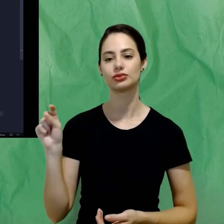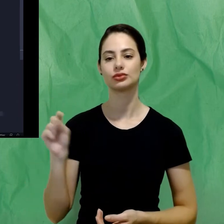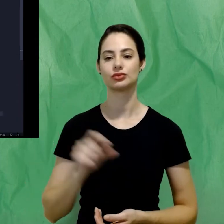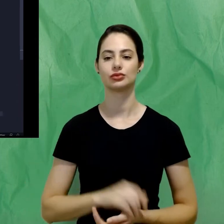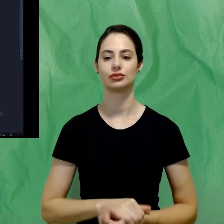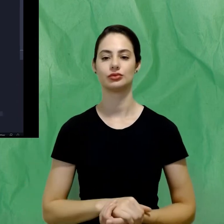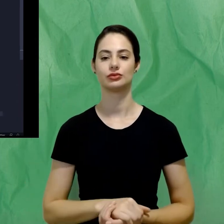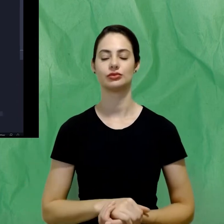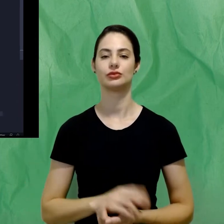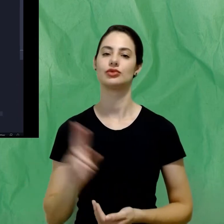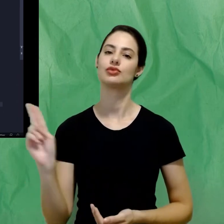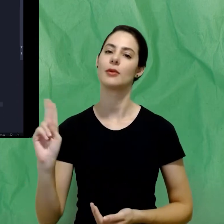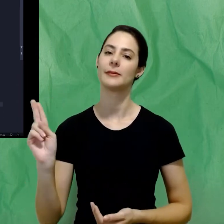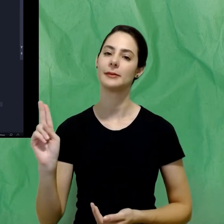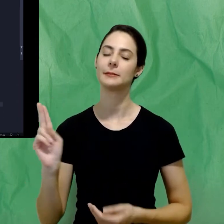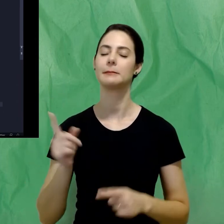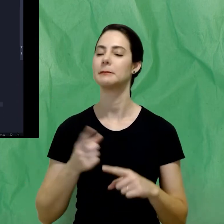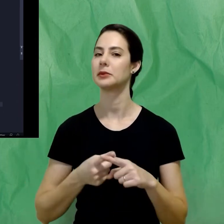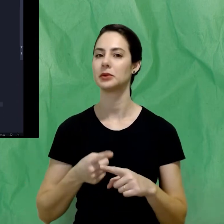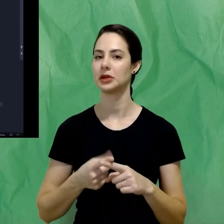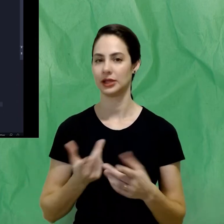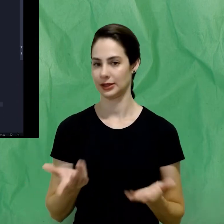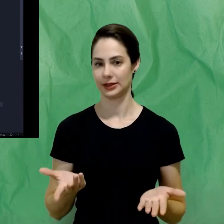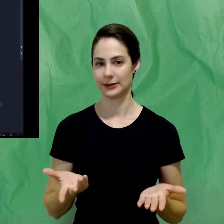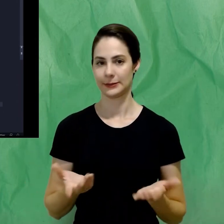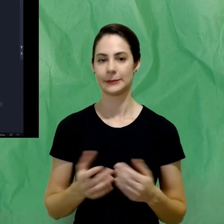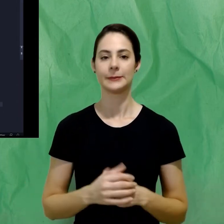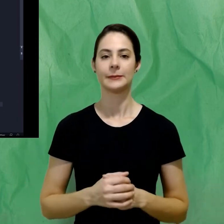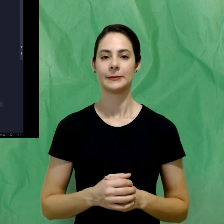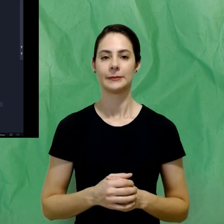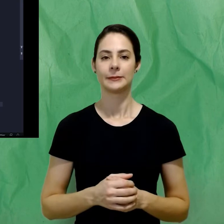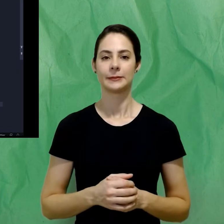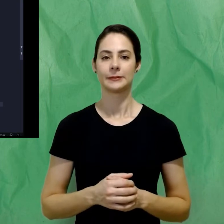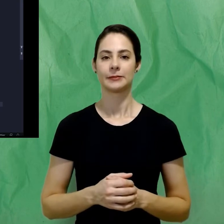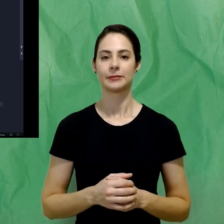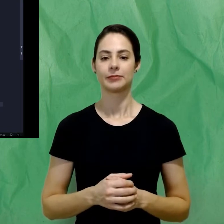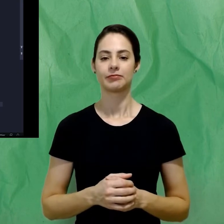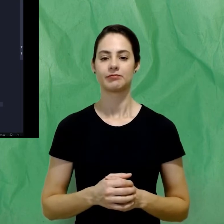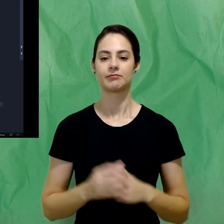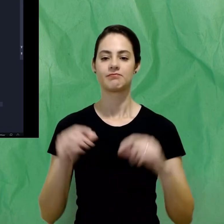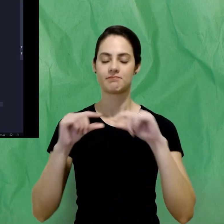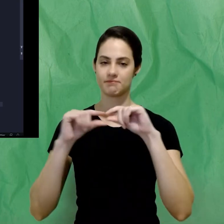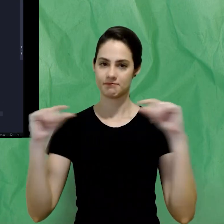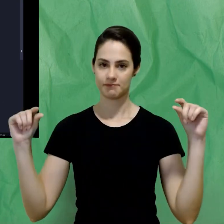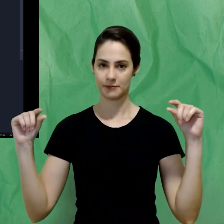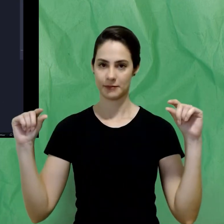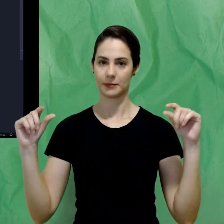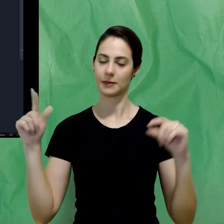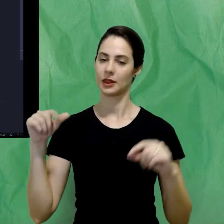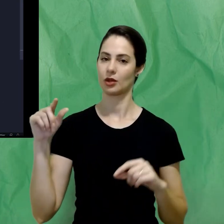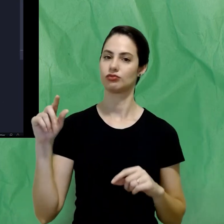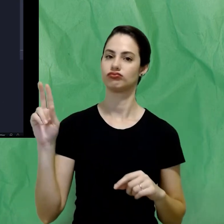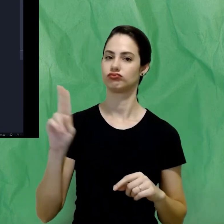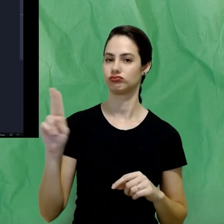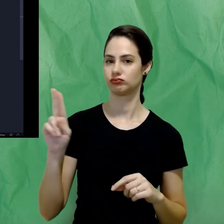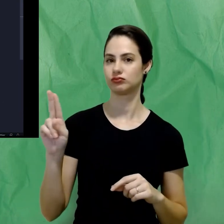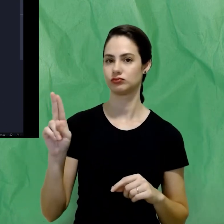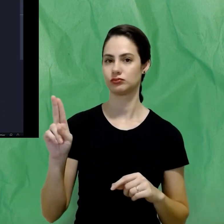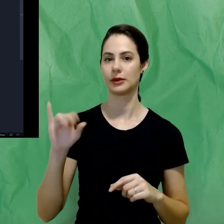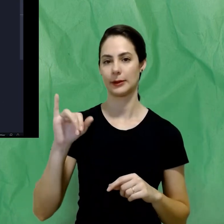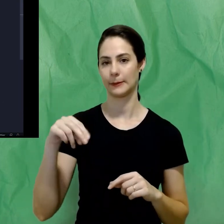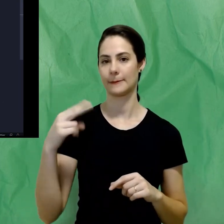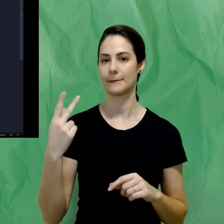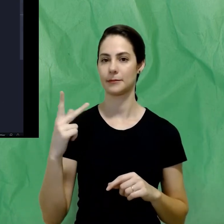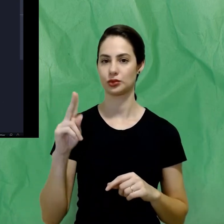dados.nome. Por quê? Então, ó, vou procurar esse campo, usuário nome, que é o